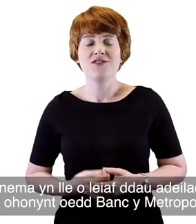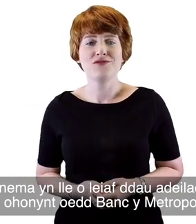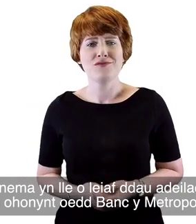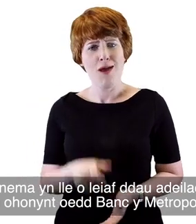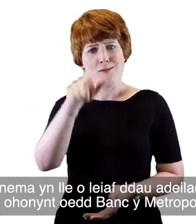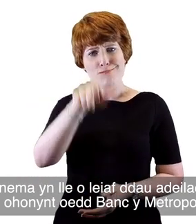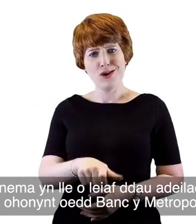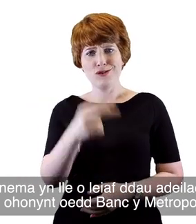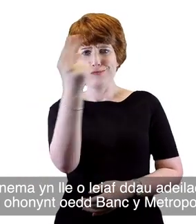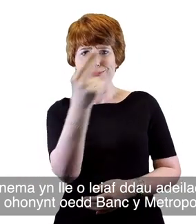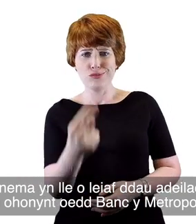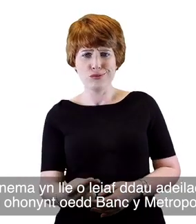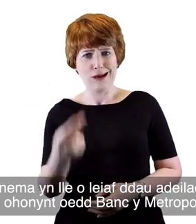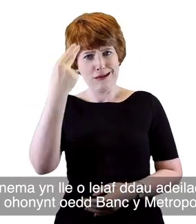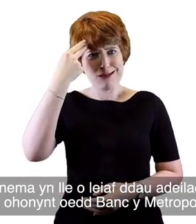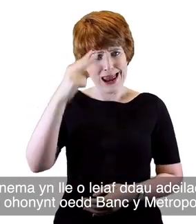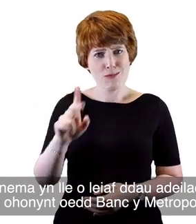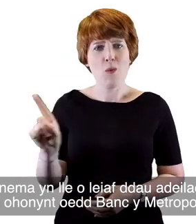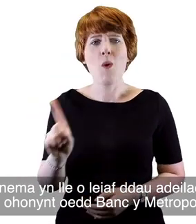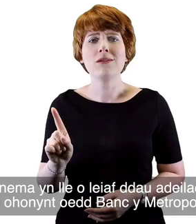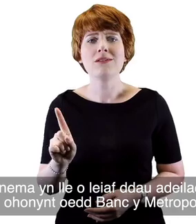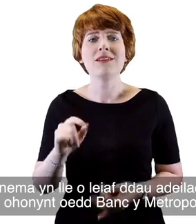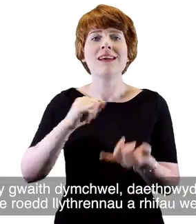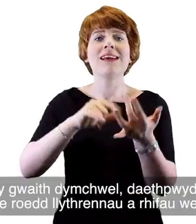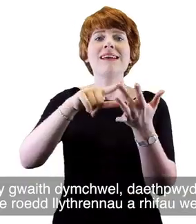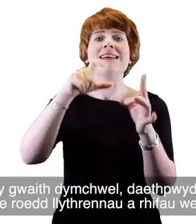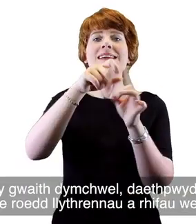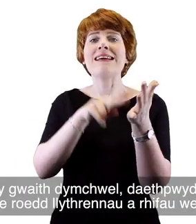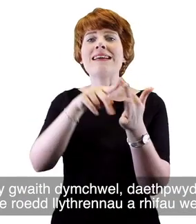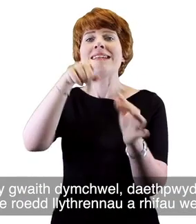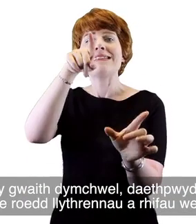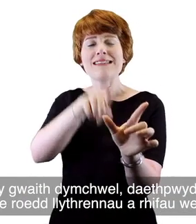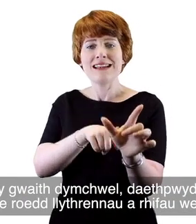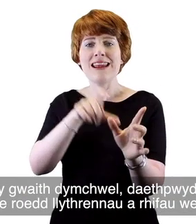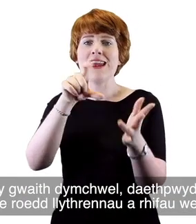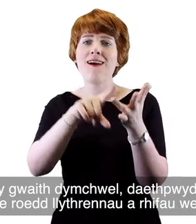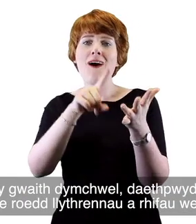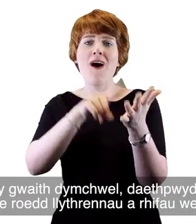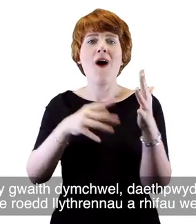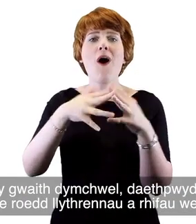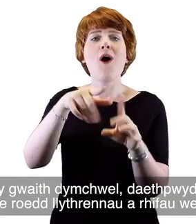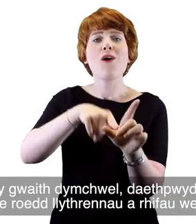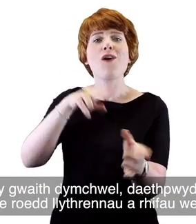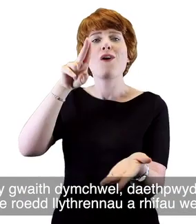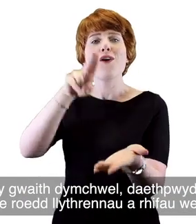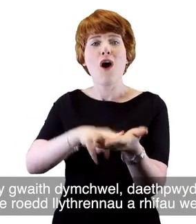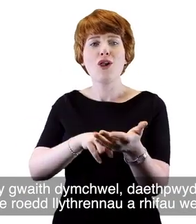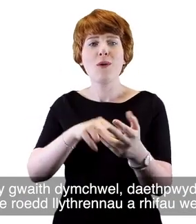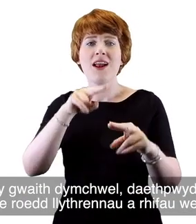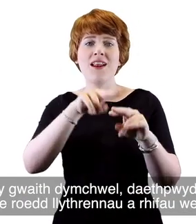cynharach, un ohonynt oedd Banc y Metropolitan. Yn ystod gwaith dymchwel, deithwyd o hyd i Black Carreg,